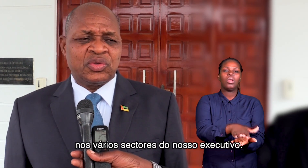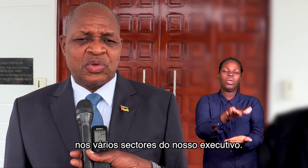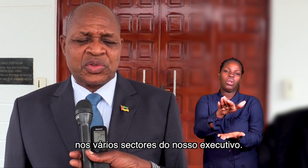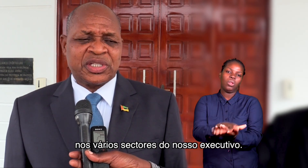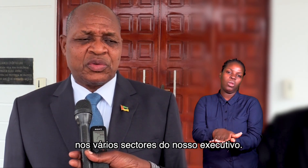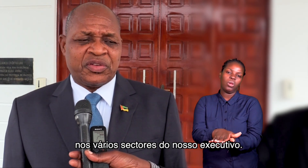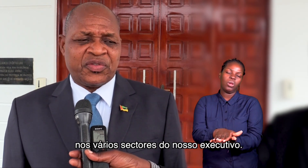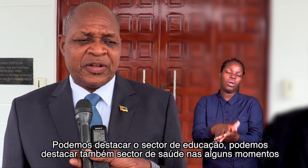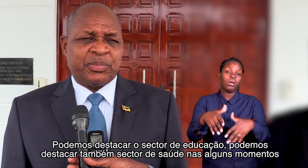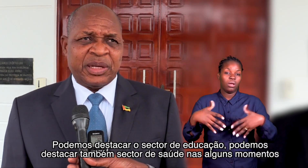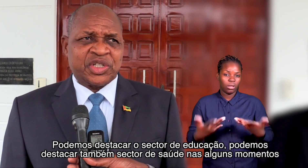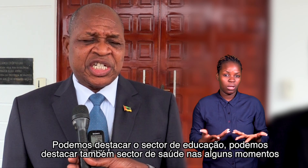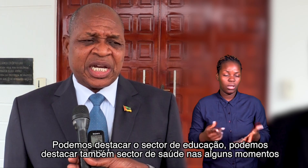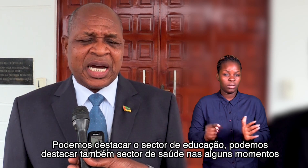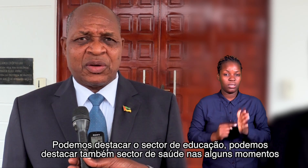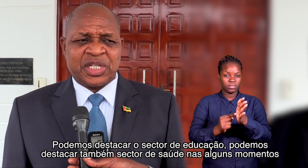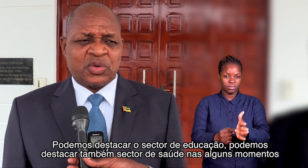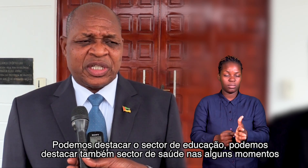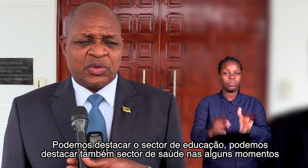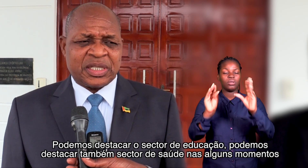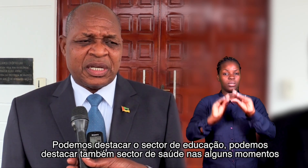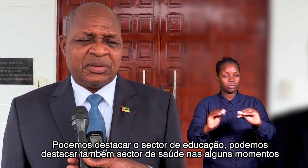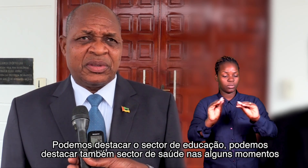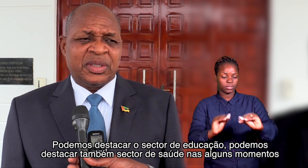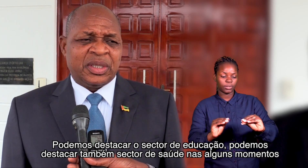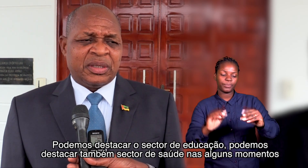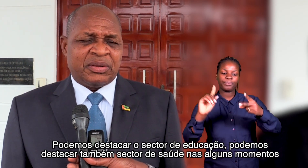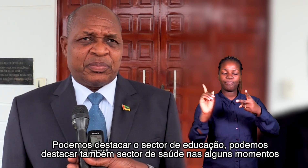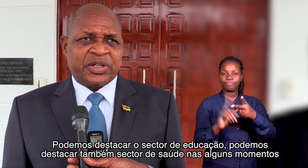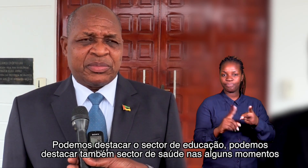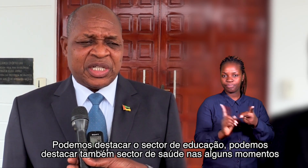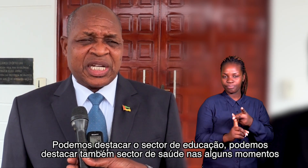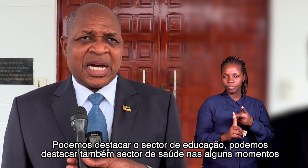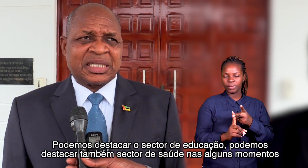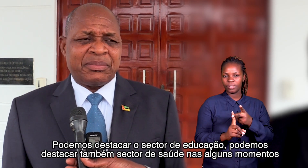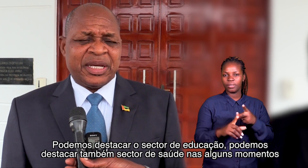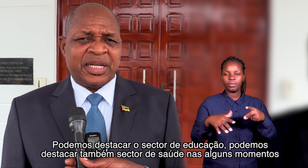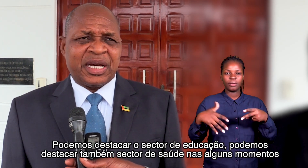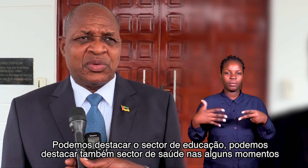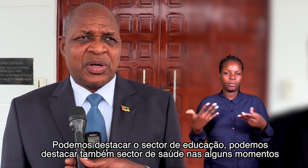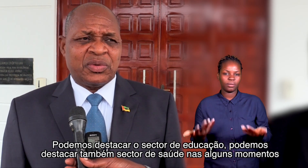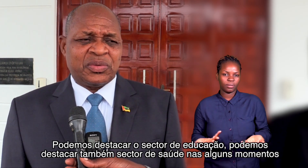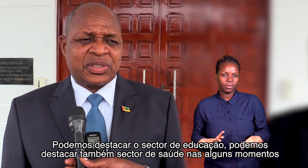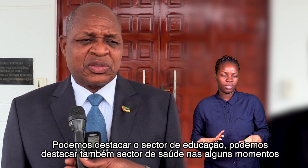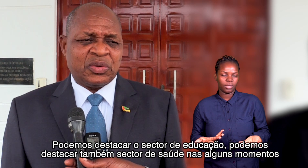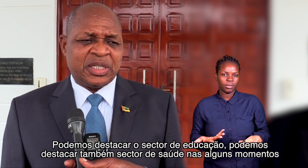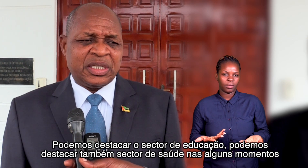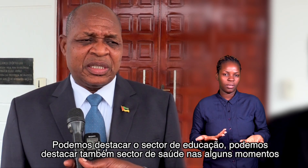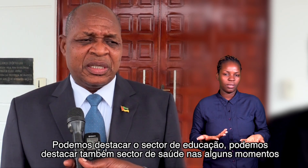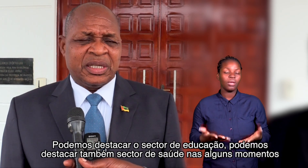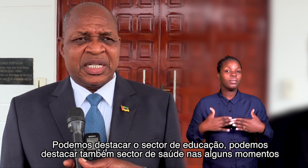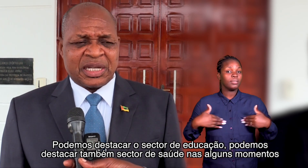do nosso executivo. Podemos destacar ao setor de educação, podemos destacar também ao